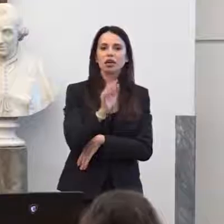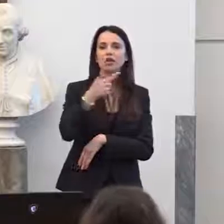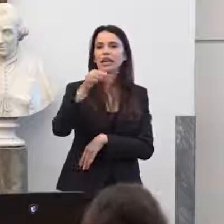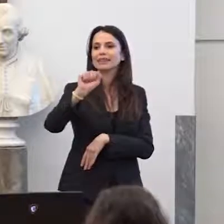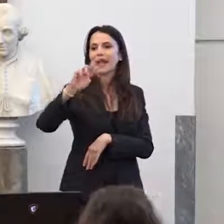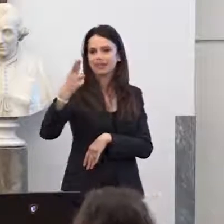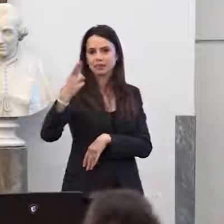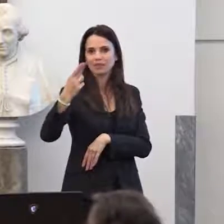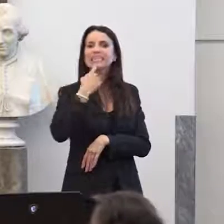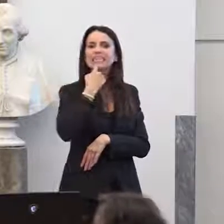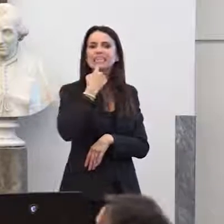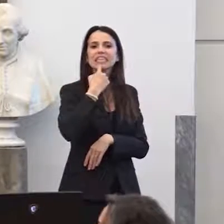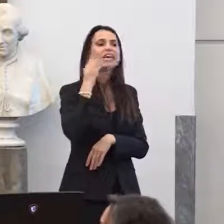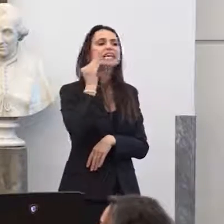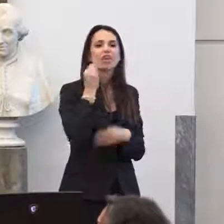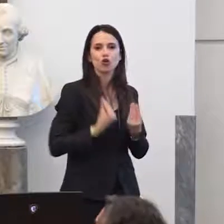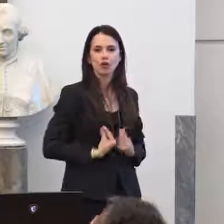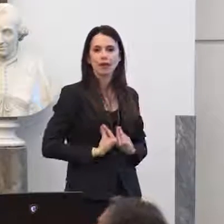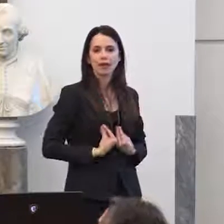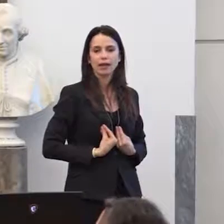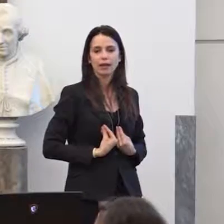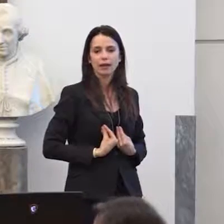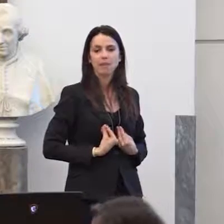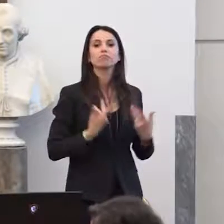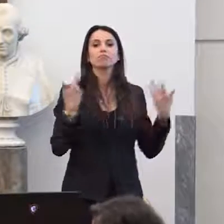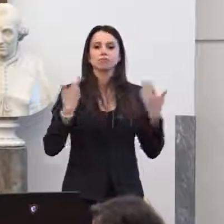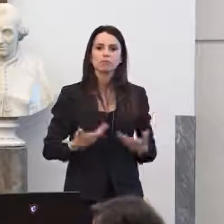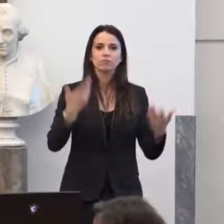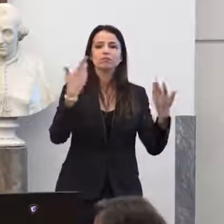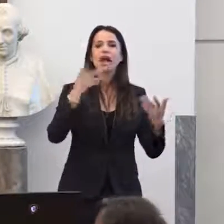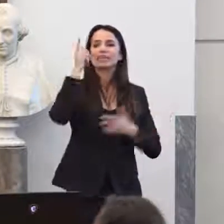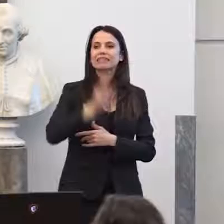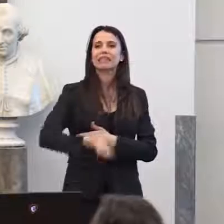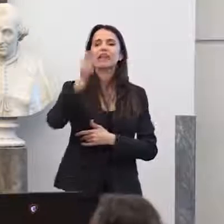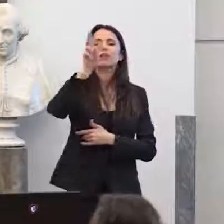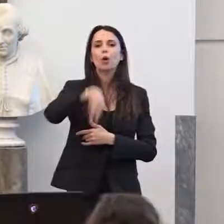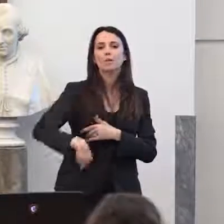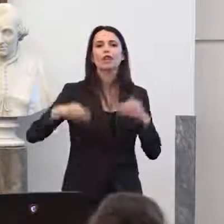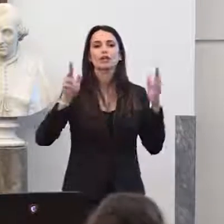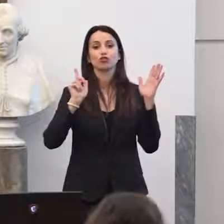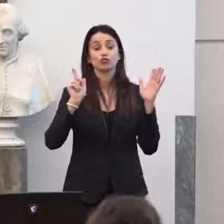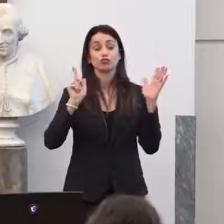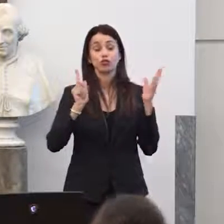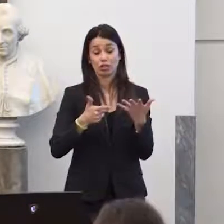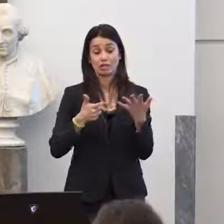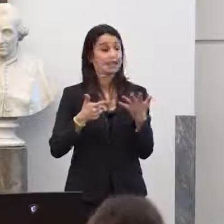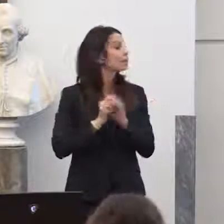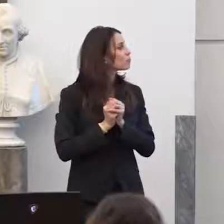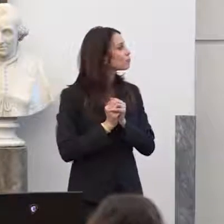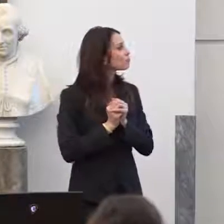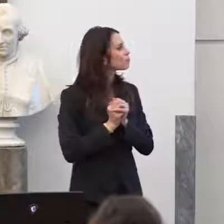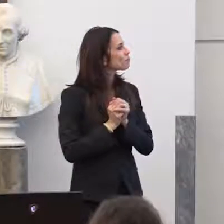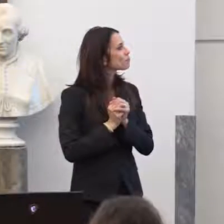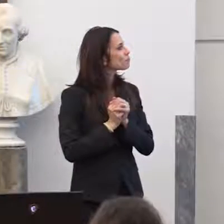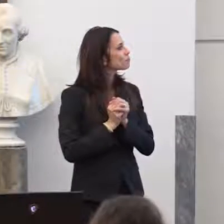dei due ha ragione. Il TAR con questa sentenza del 2017 ha appunto detto che, andiamo al dunque,